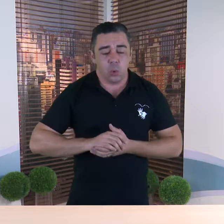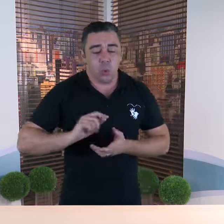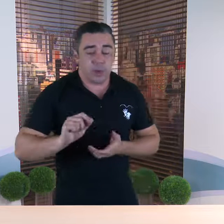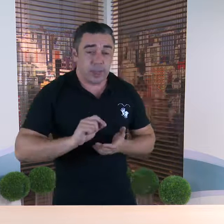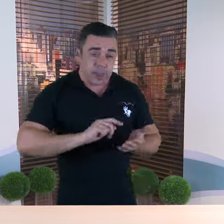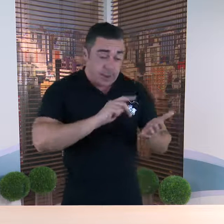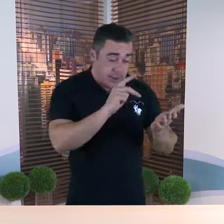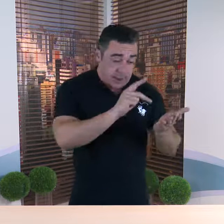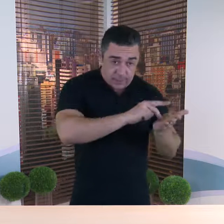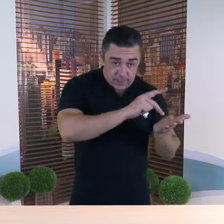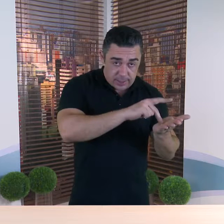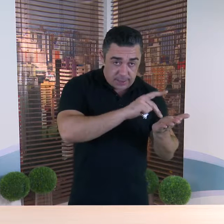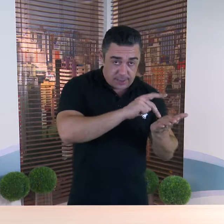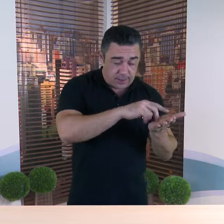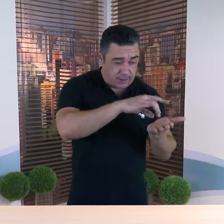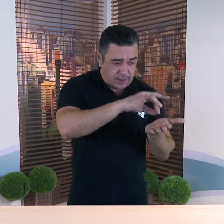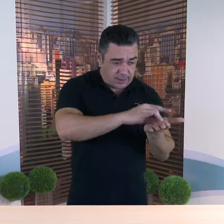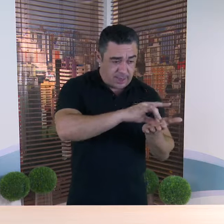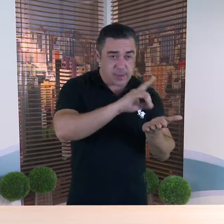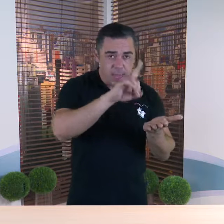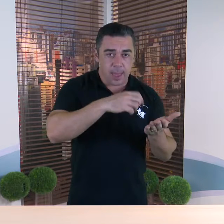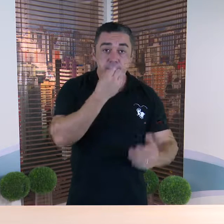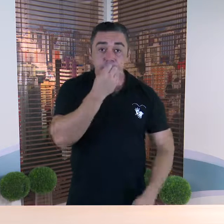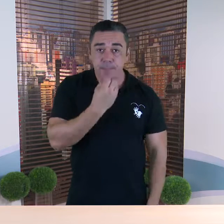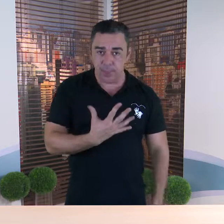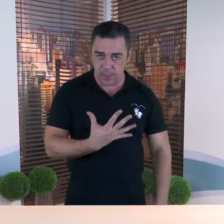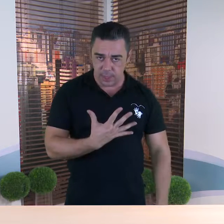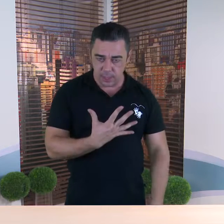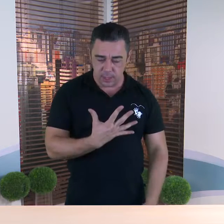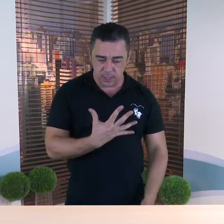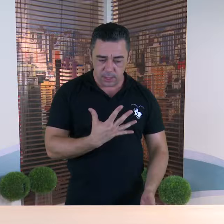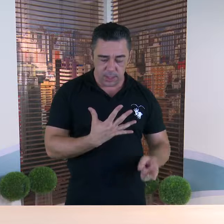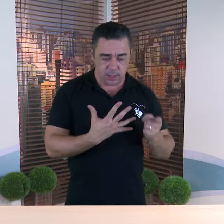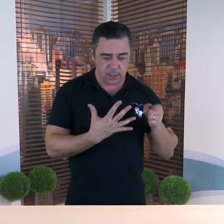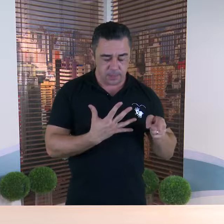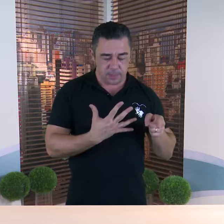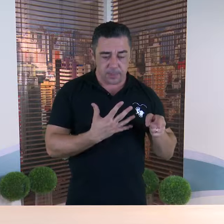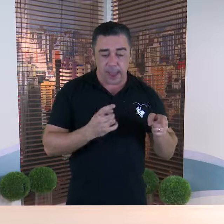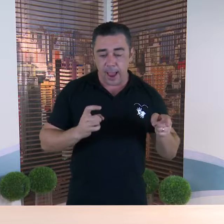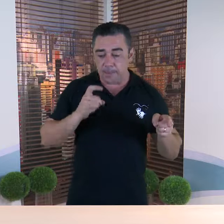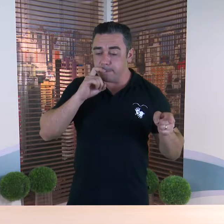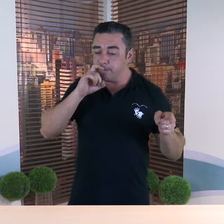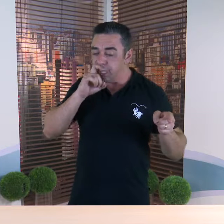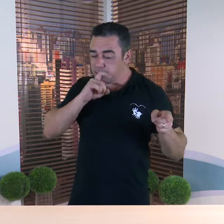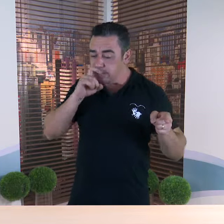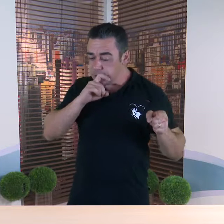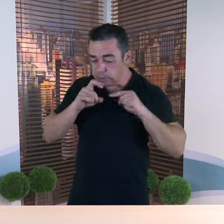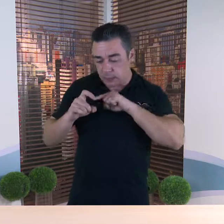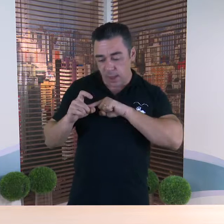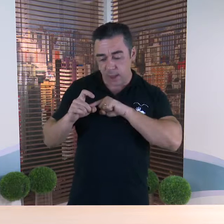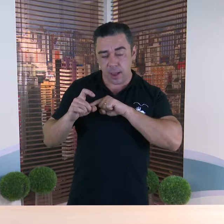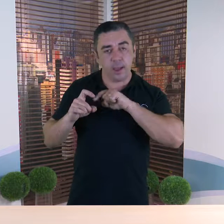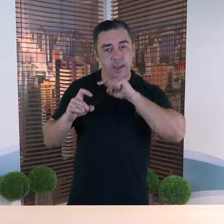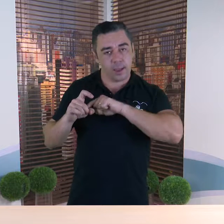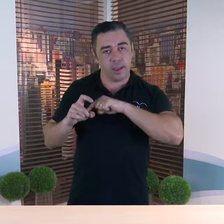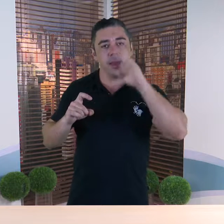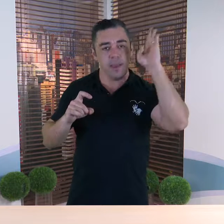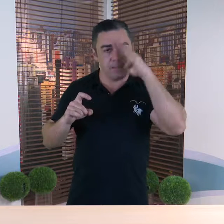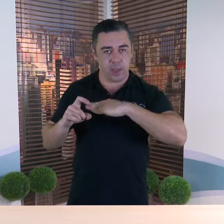forma, a verdade seria vista como um bem, enquanto a mentira, a sua negação, seria vista como um mal. Da